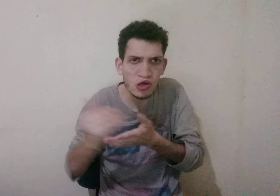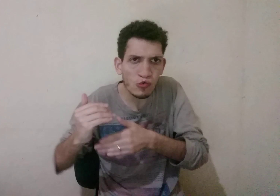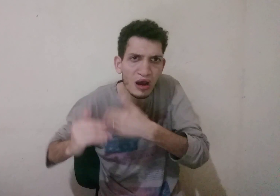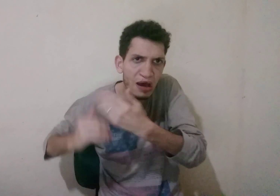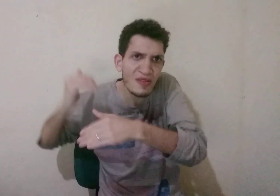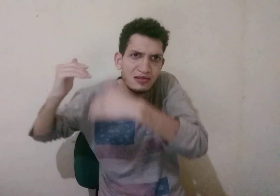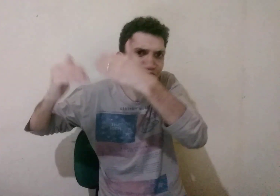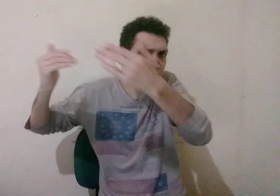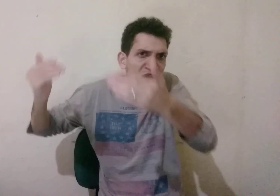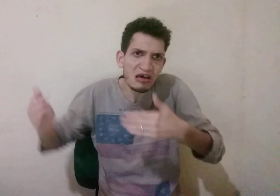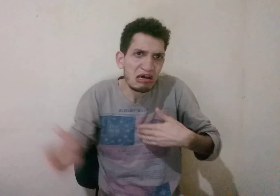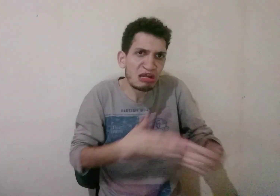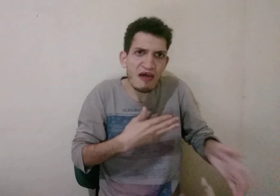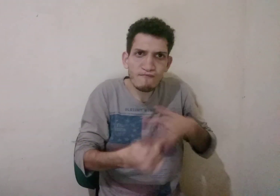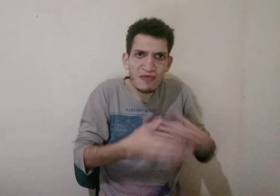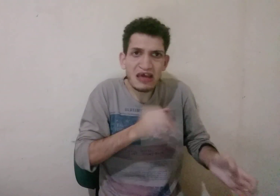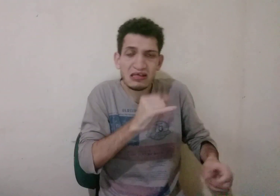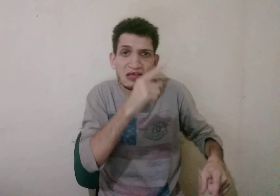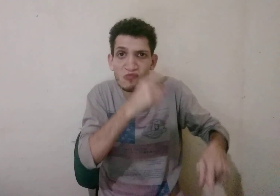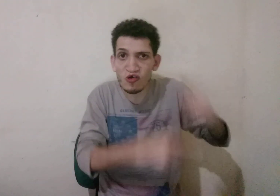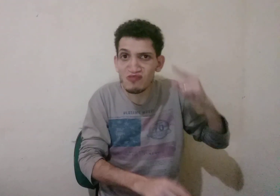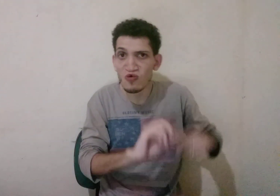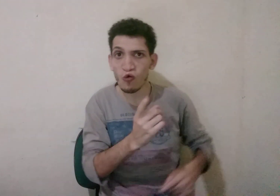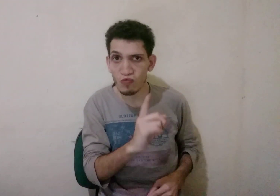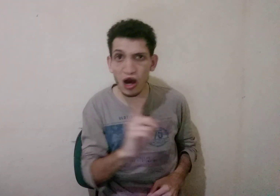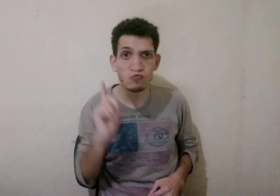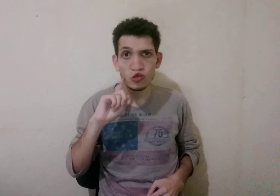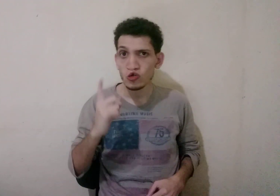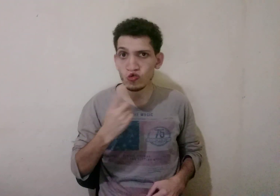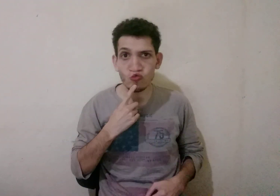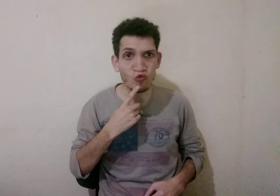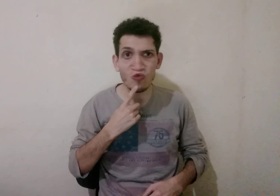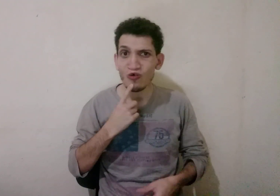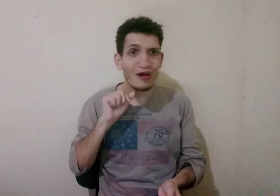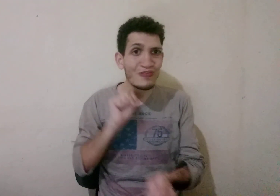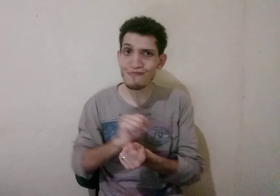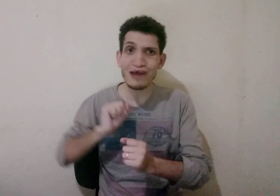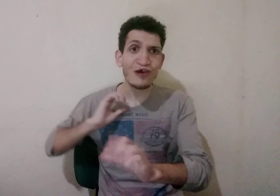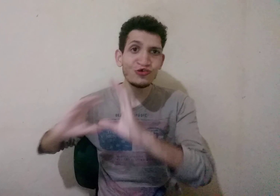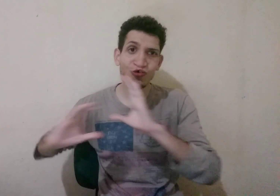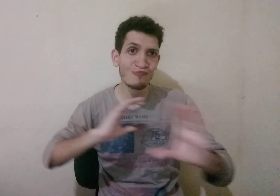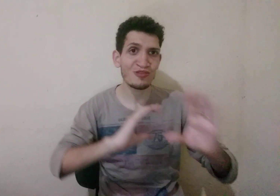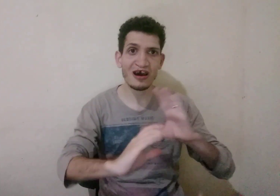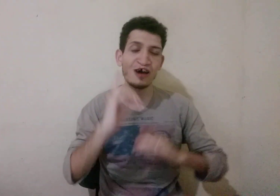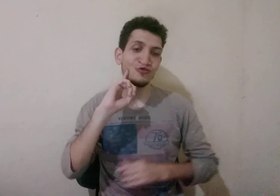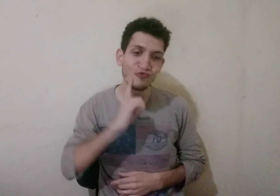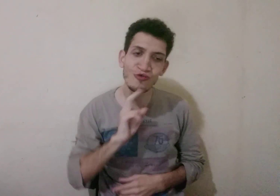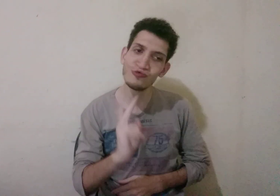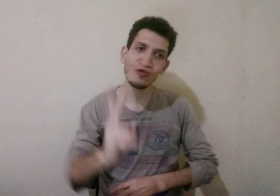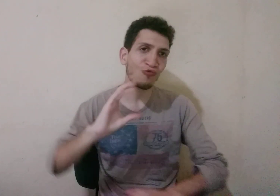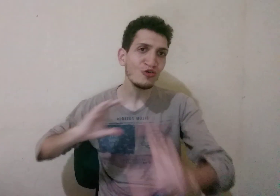a desenvolver. Independente de ser proibido ou não, surdo não parou de comunicar, a surdo continuou se